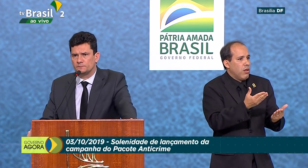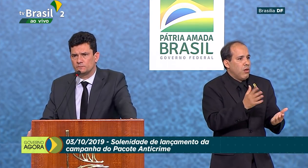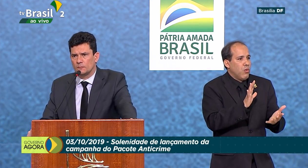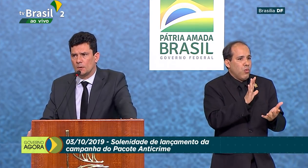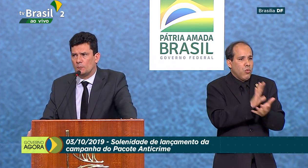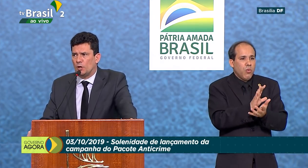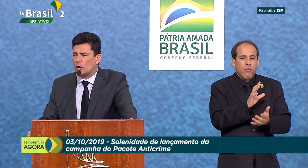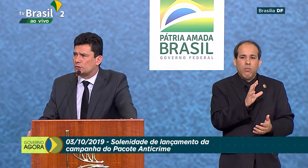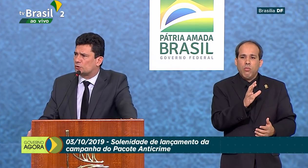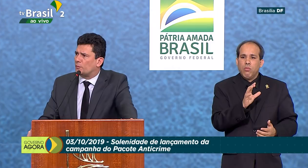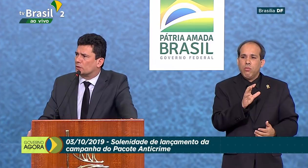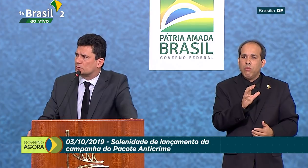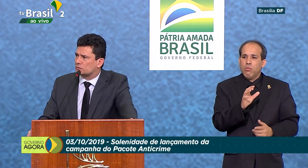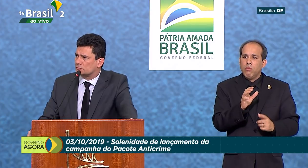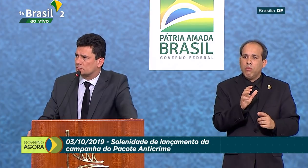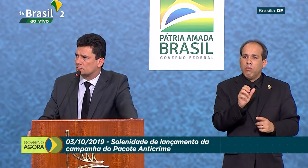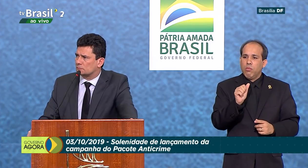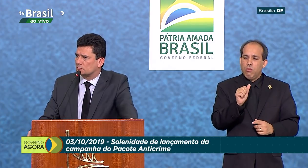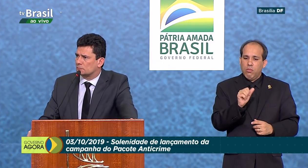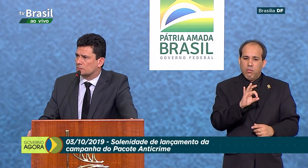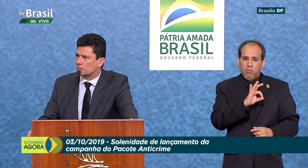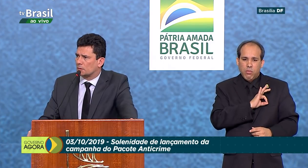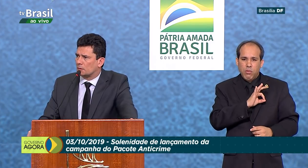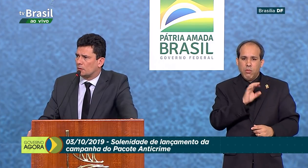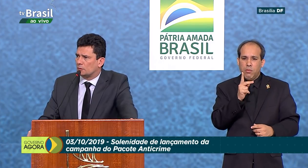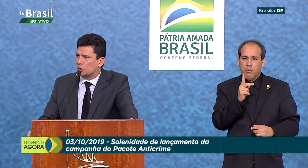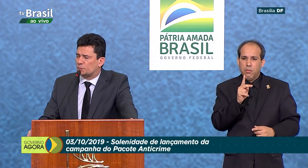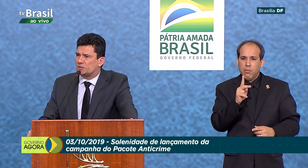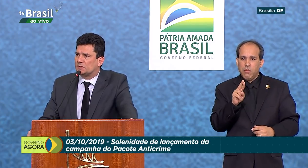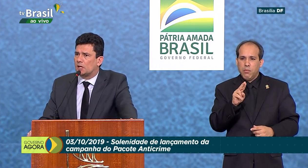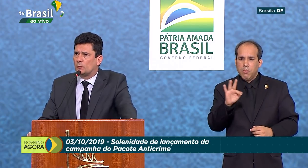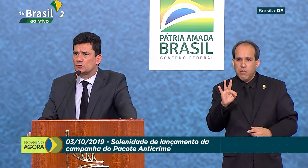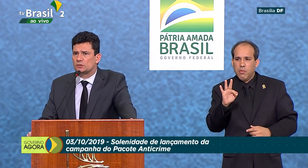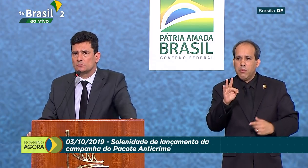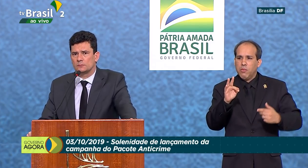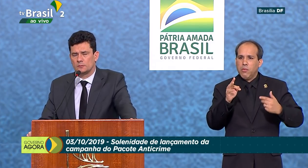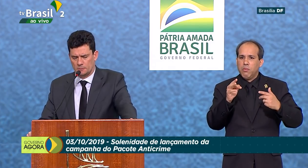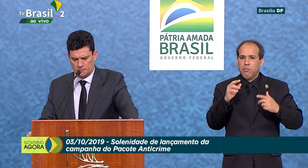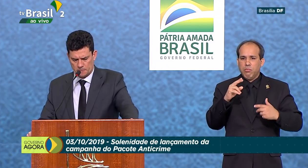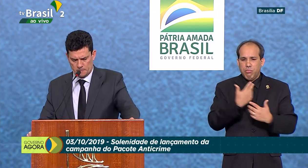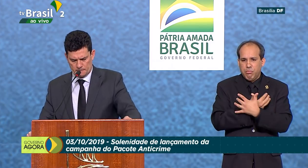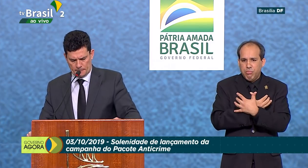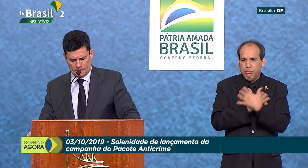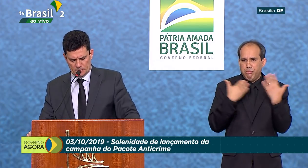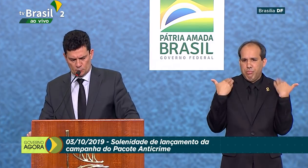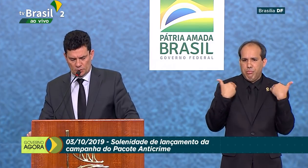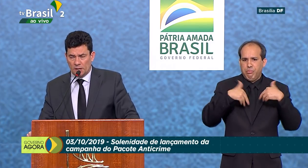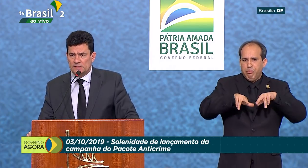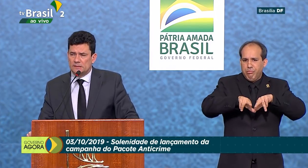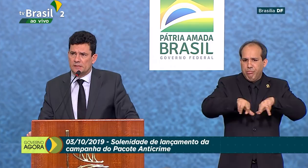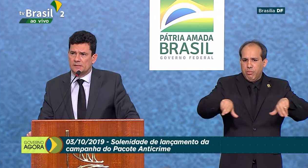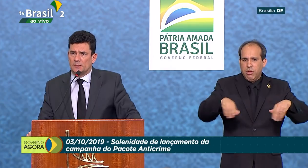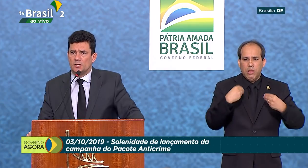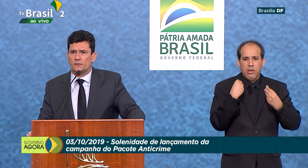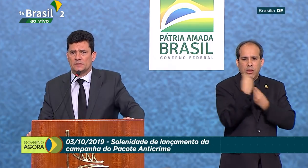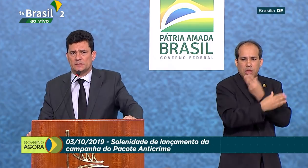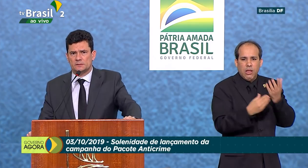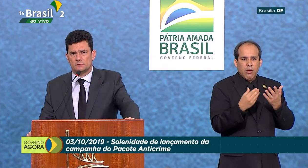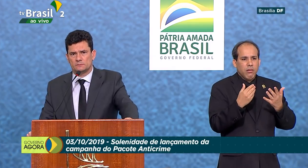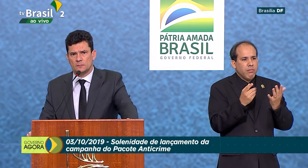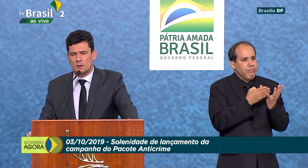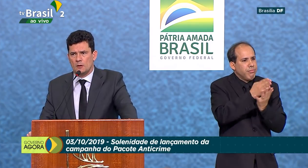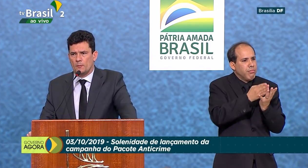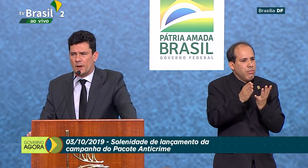lei melhores instrumentos. Nós precisamos de mudanças